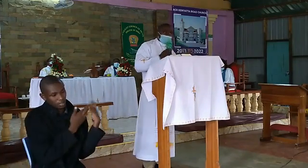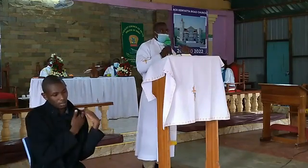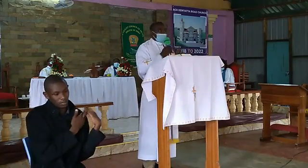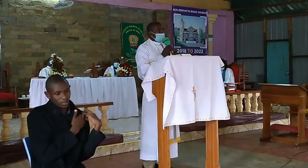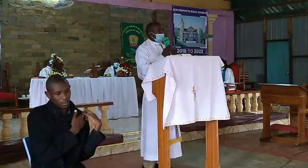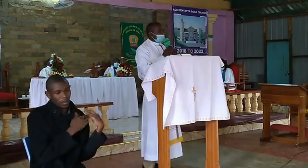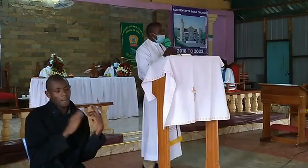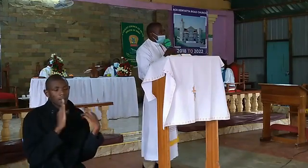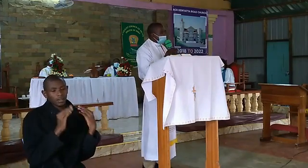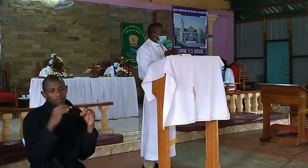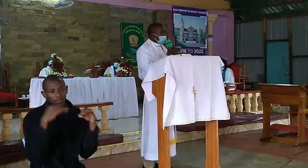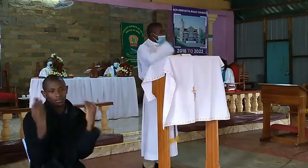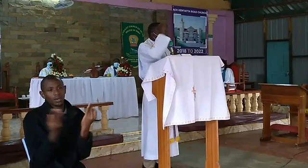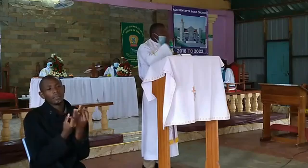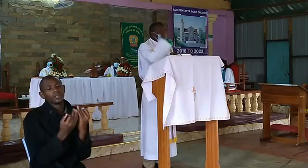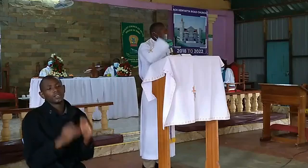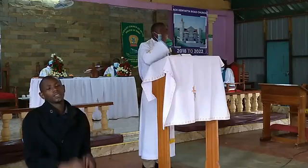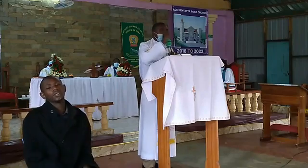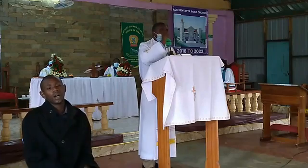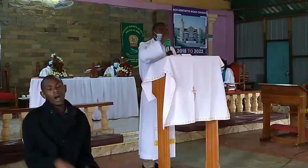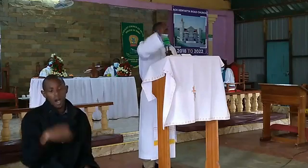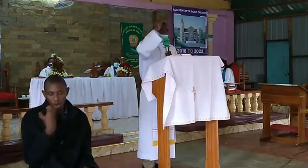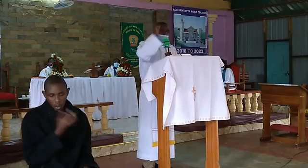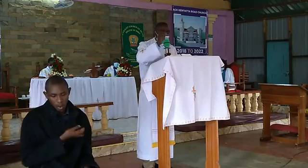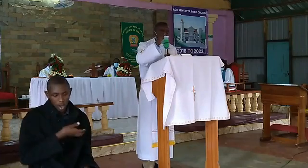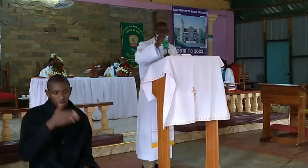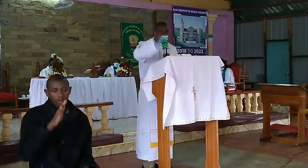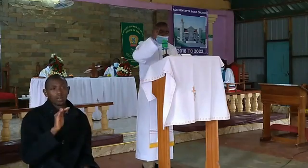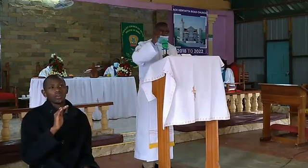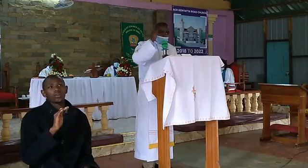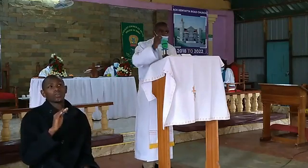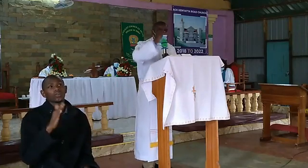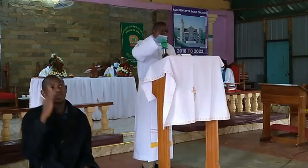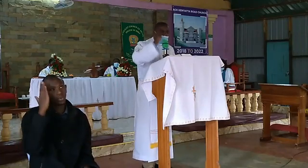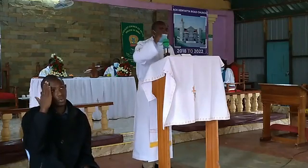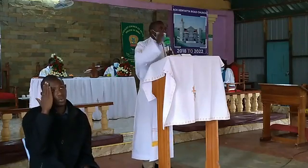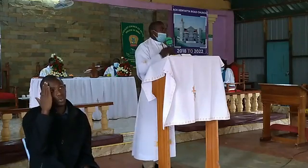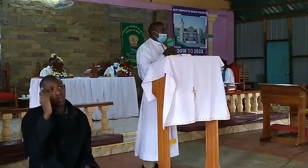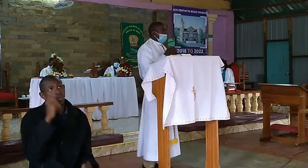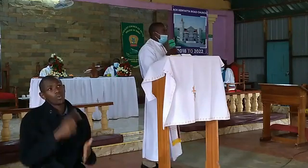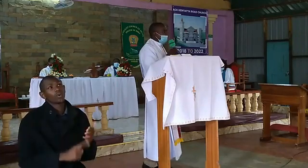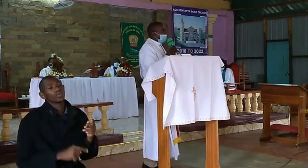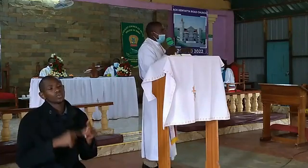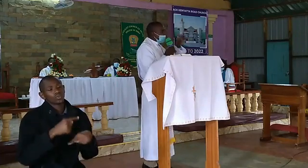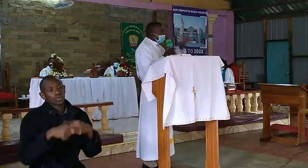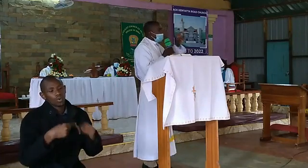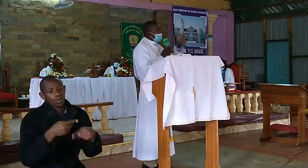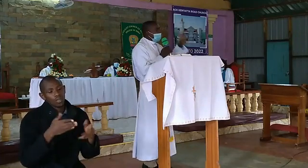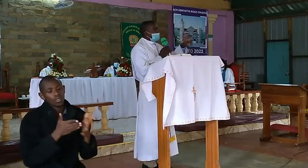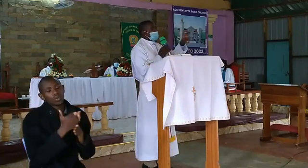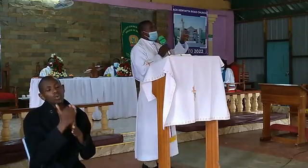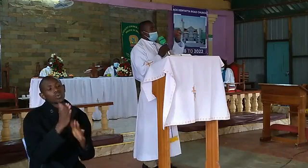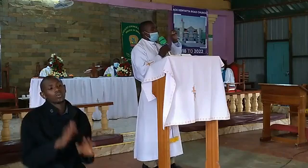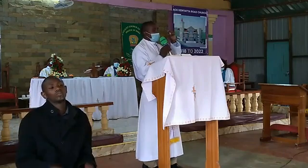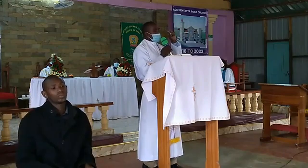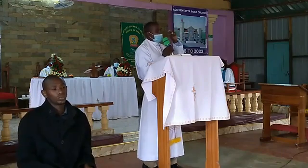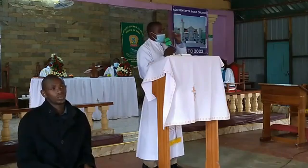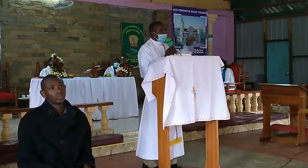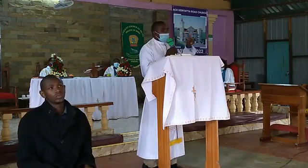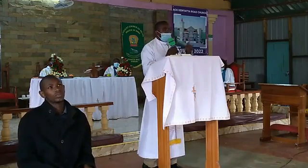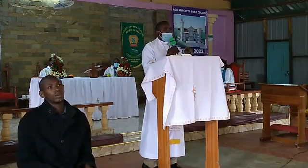the family setting ngai witu ndagite kumenya na kuona kiria murahitukira aria makoretwo